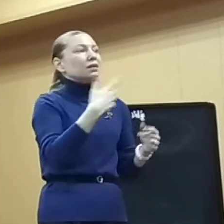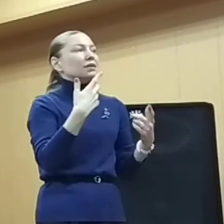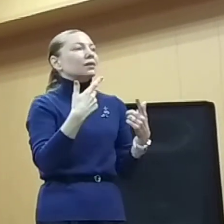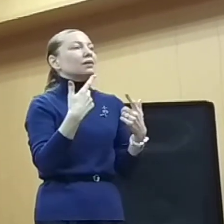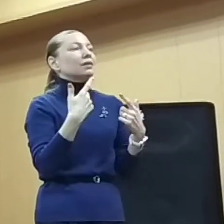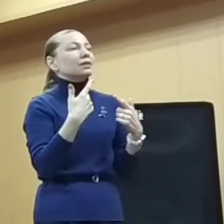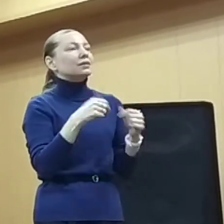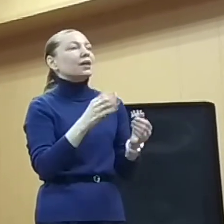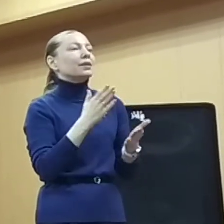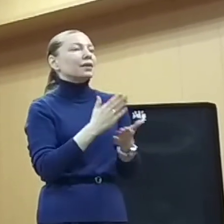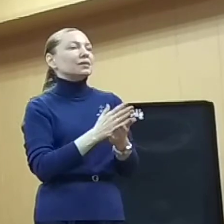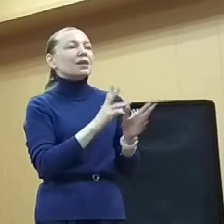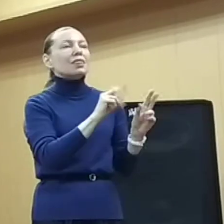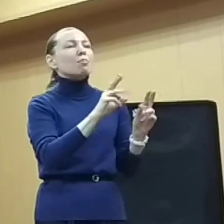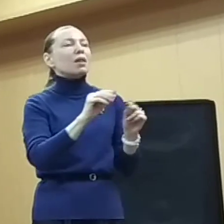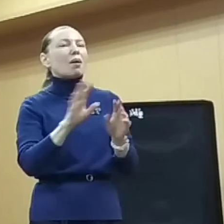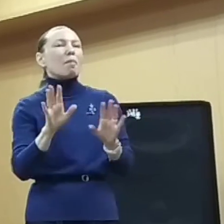неблагополучной экономикой